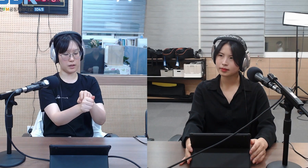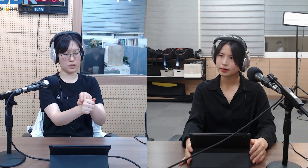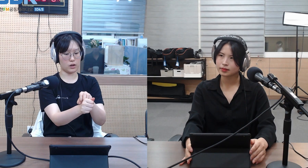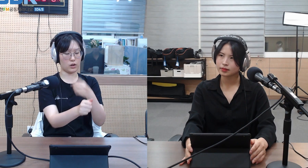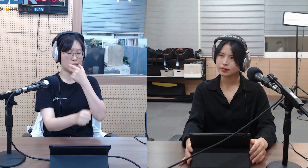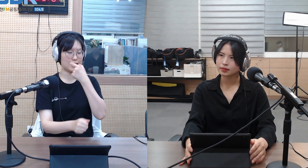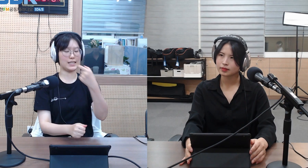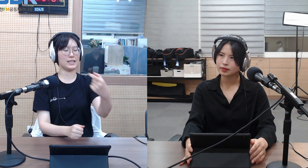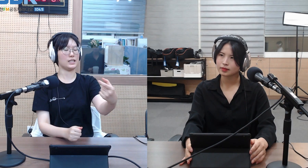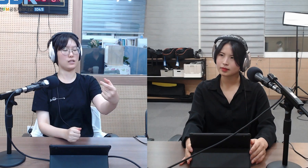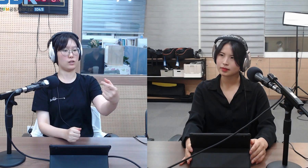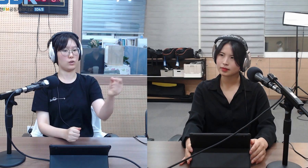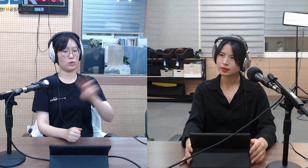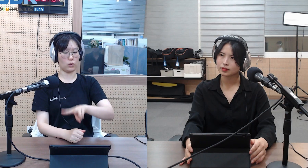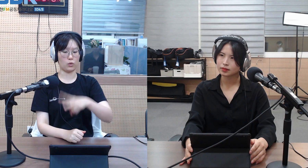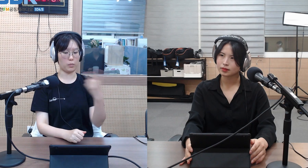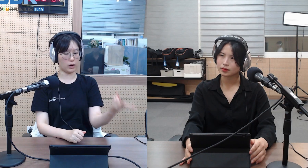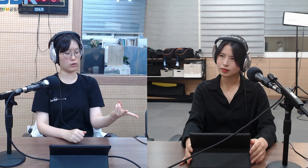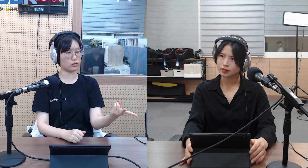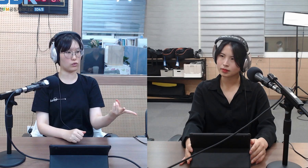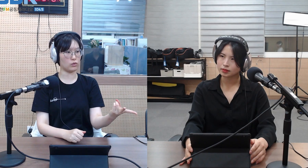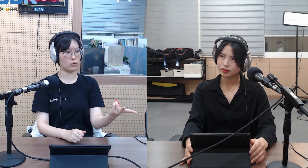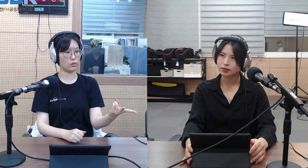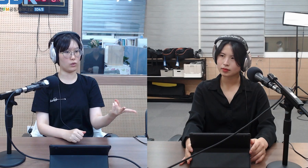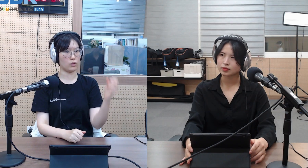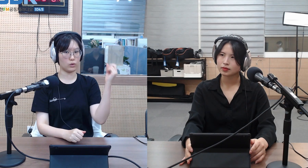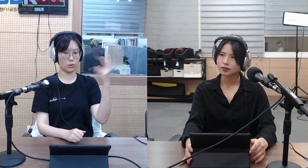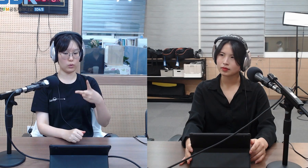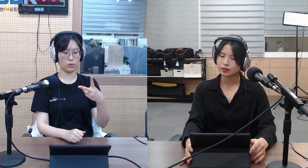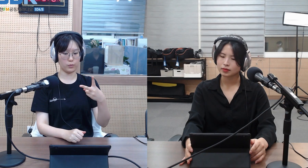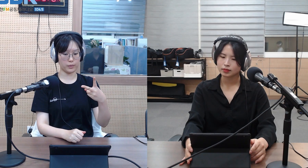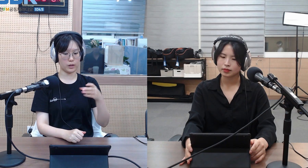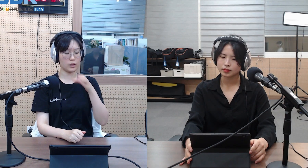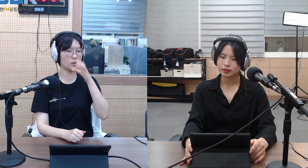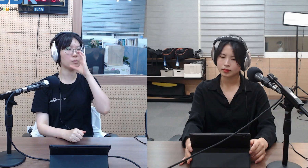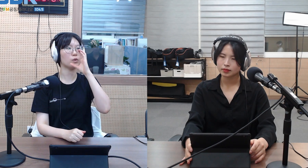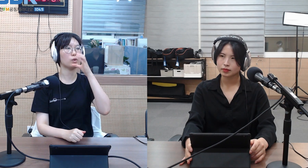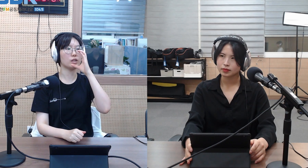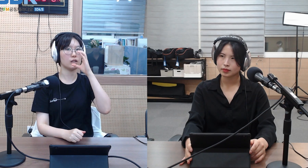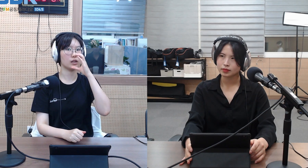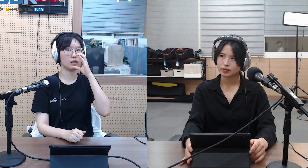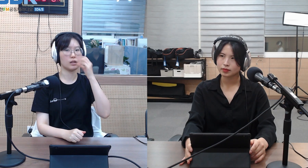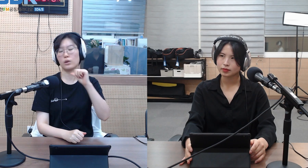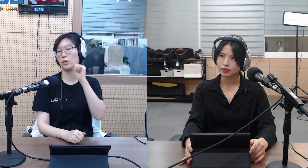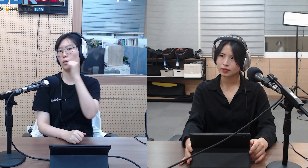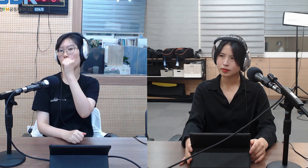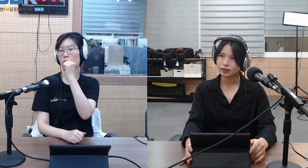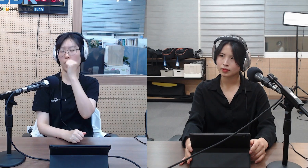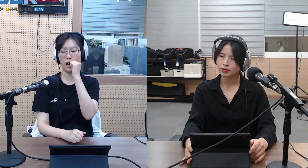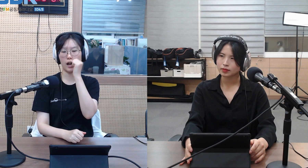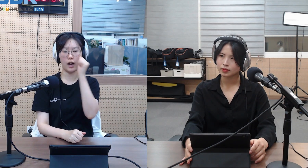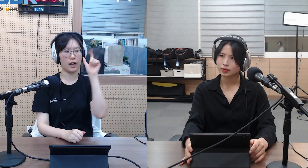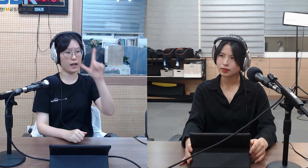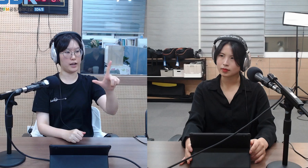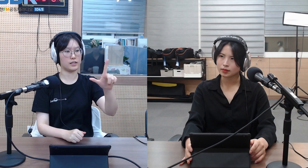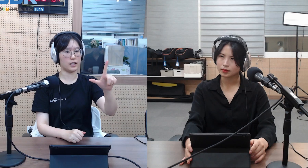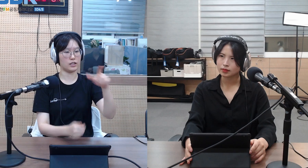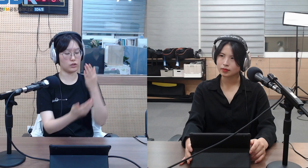감자튀김에서 치즈 스틱으로 바꿔주고 또 음료는 콜라 L 사이즈